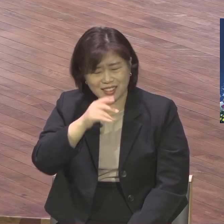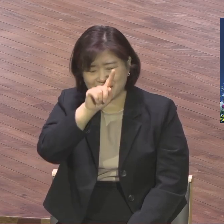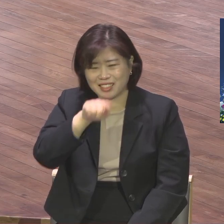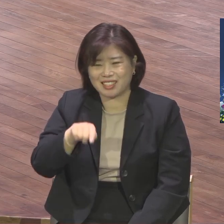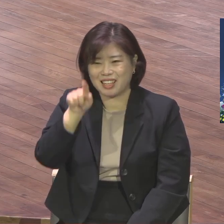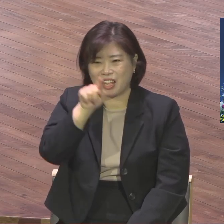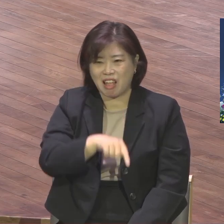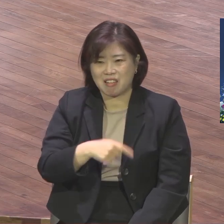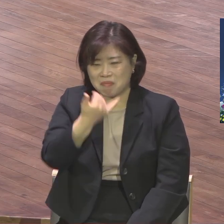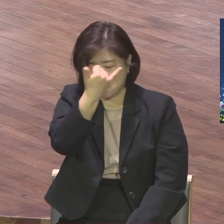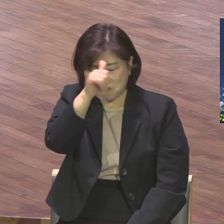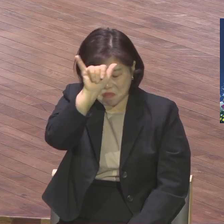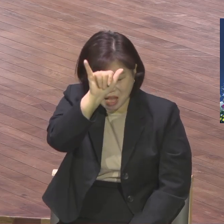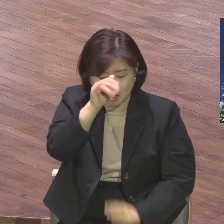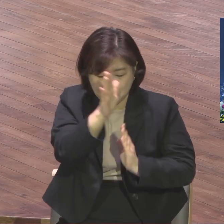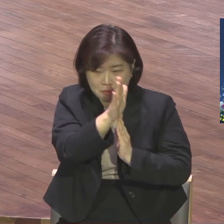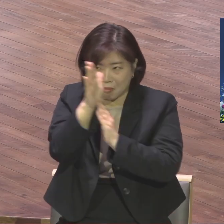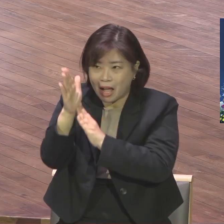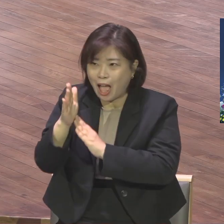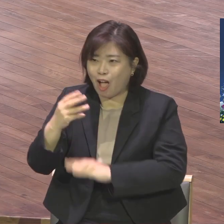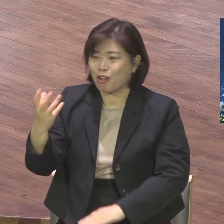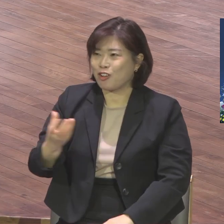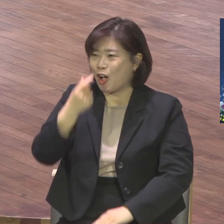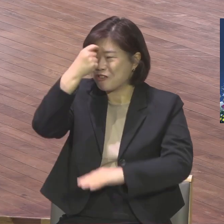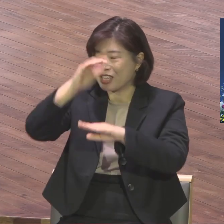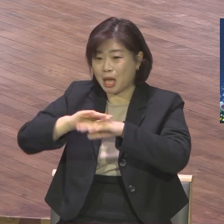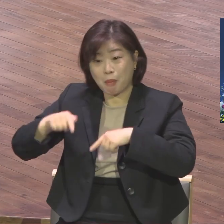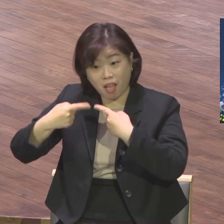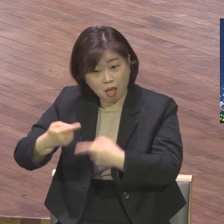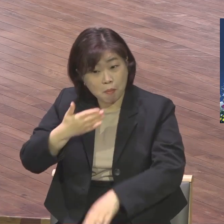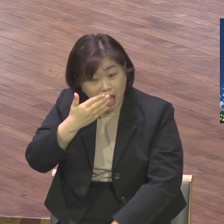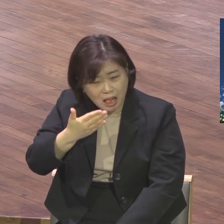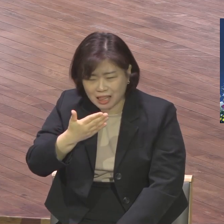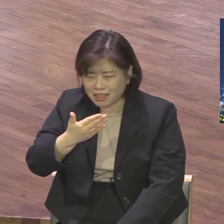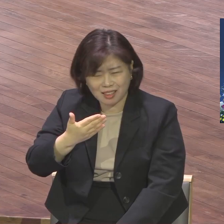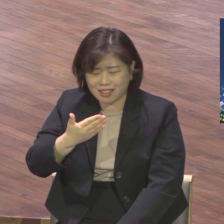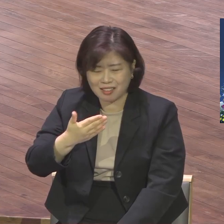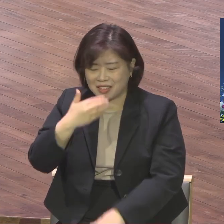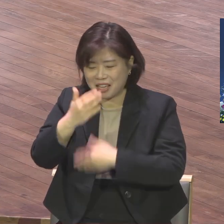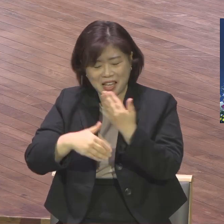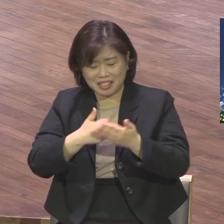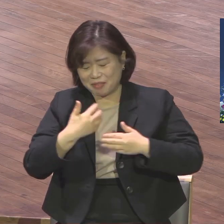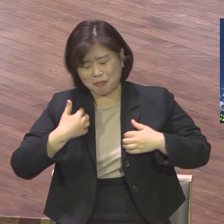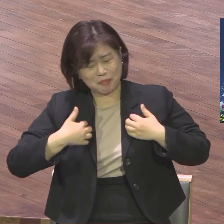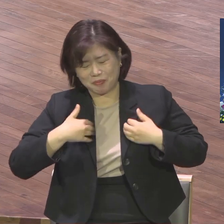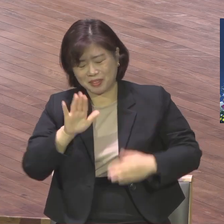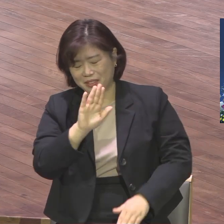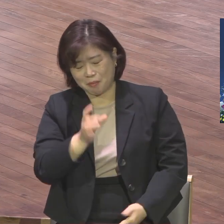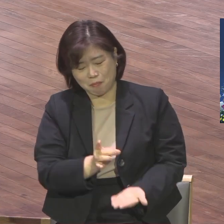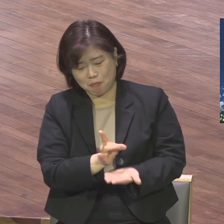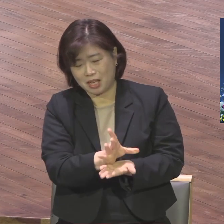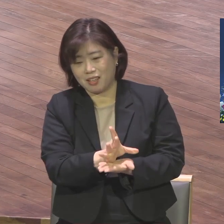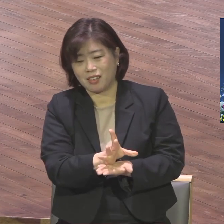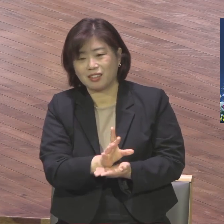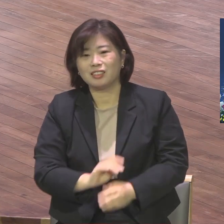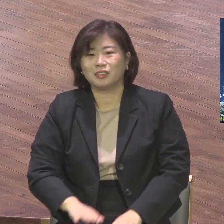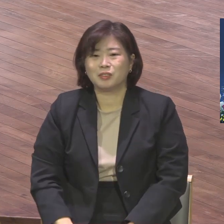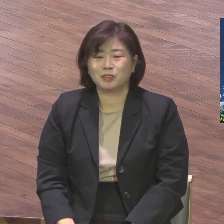받지 않습니다. 그러니까 이 땅에 살면서 축복 못 받는 거 말할 것도 없고 너가 잘